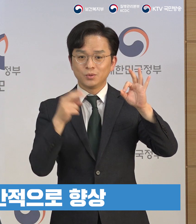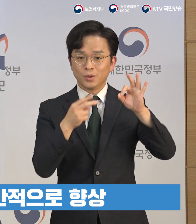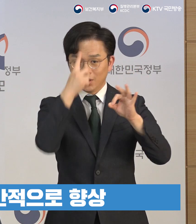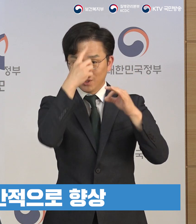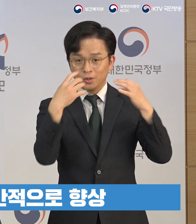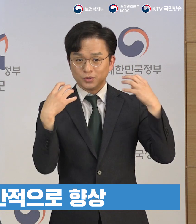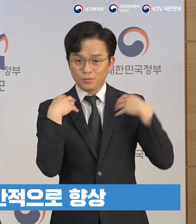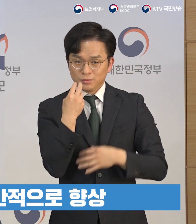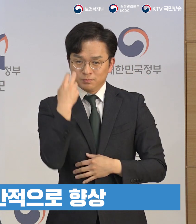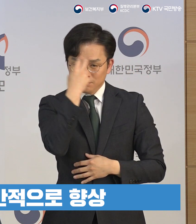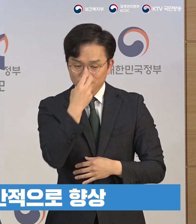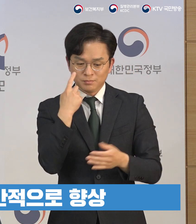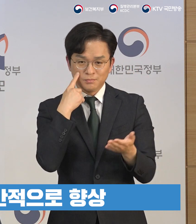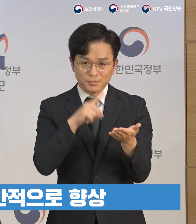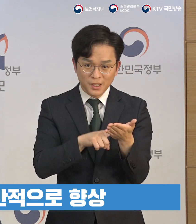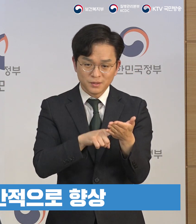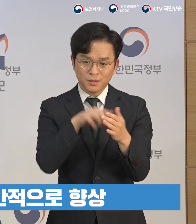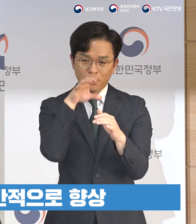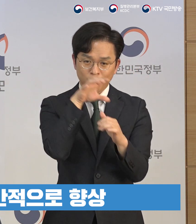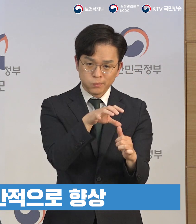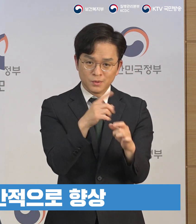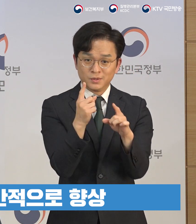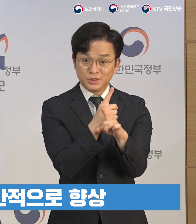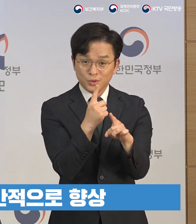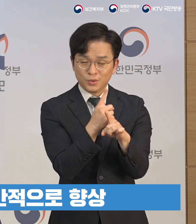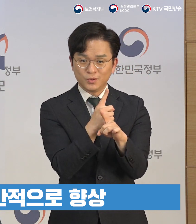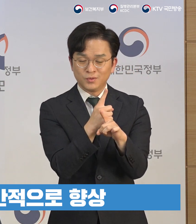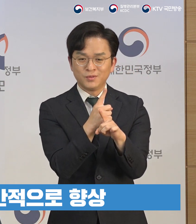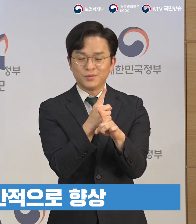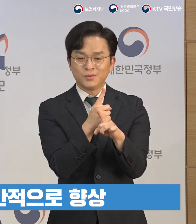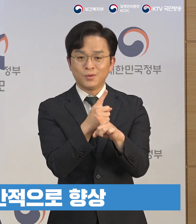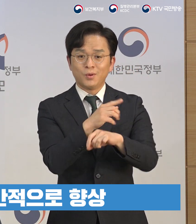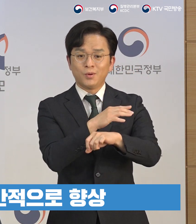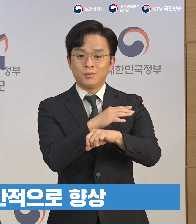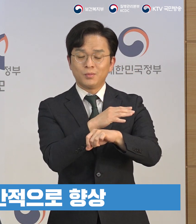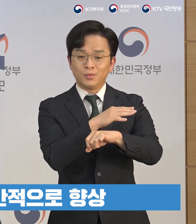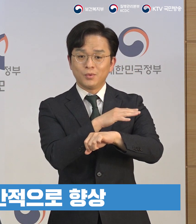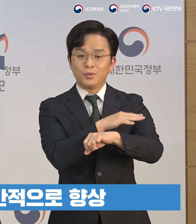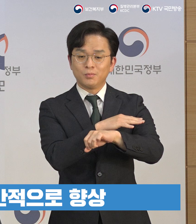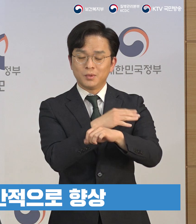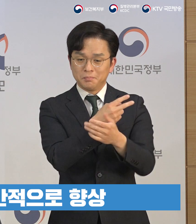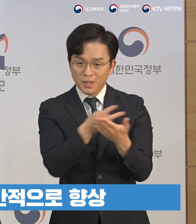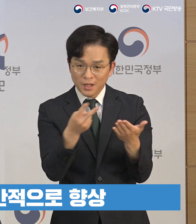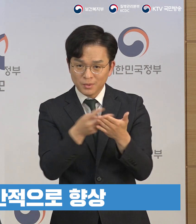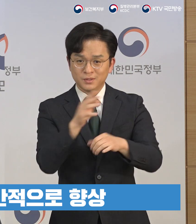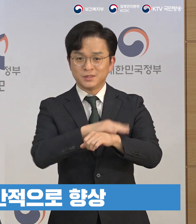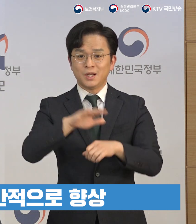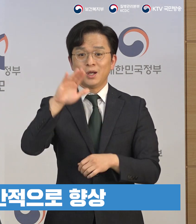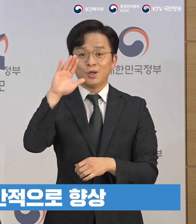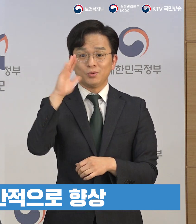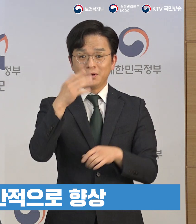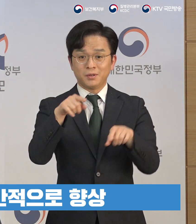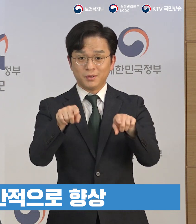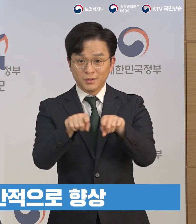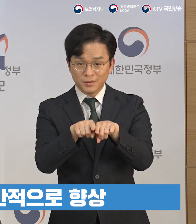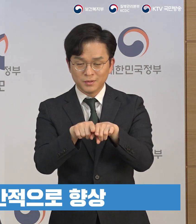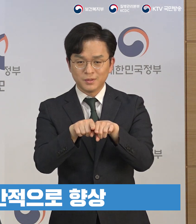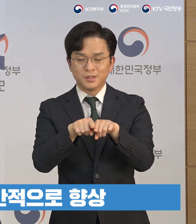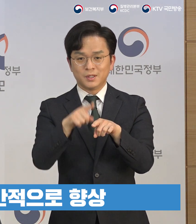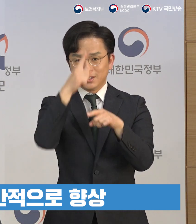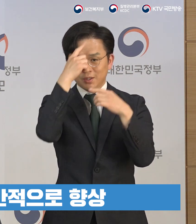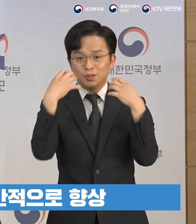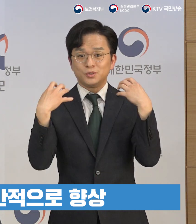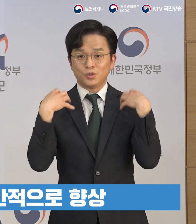환자가 박력과 지 책의 내서 발견되고 있다는 것은 콜라 1구 감염이 안정적으로